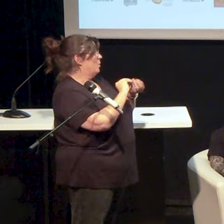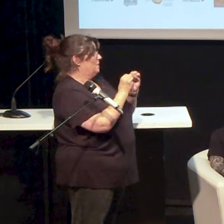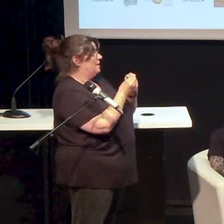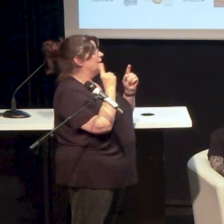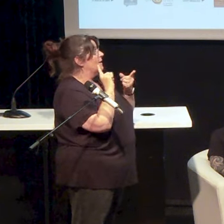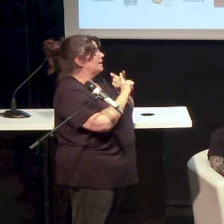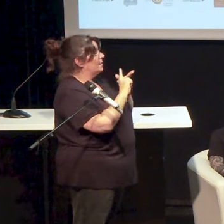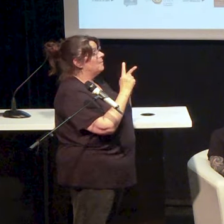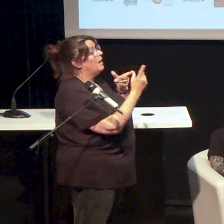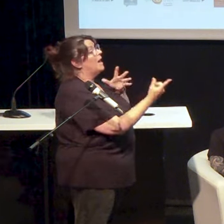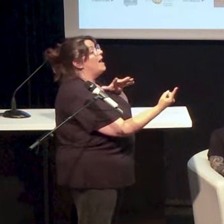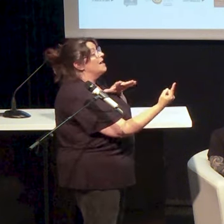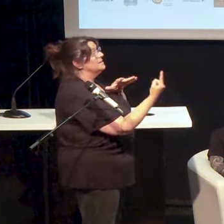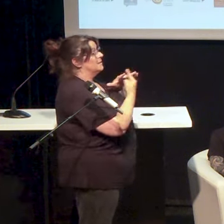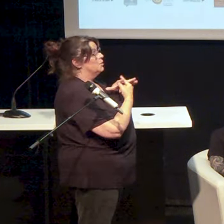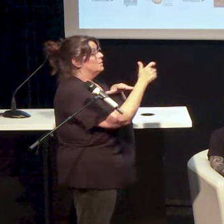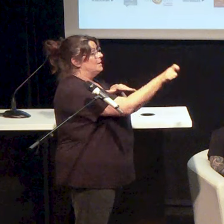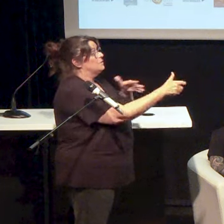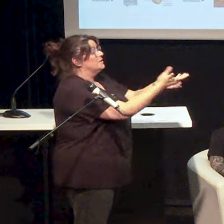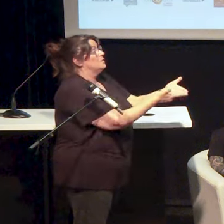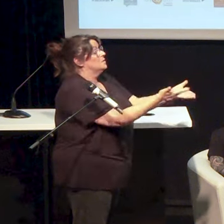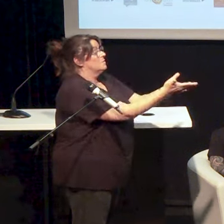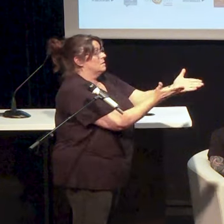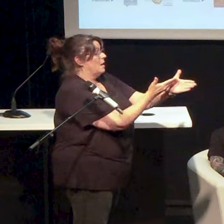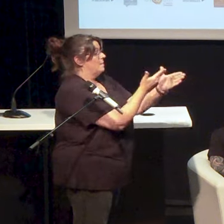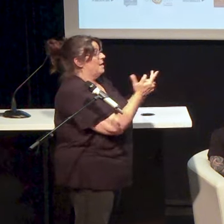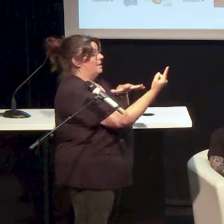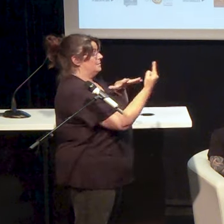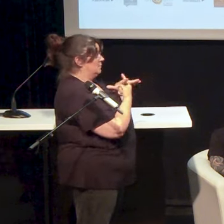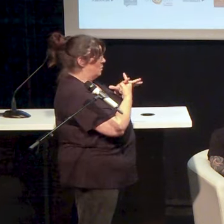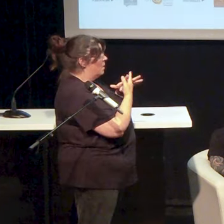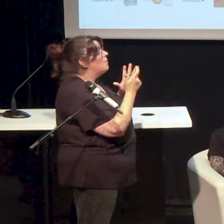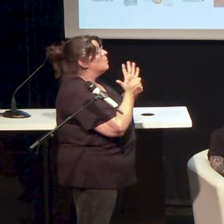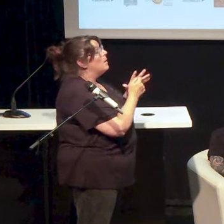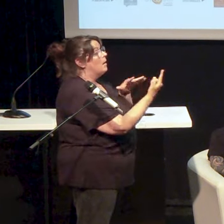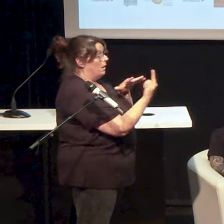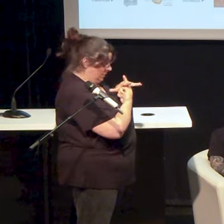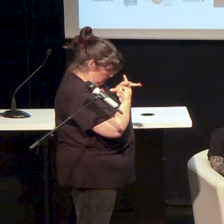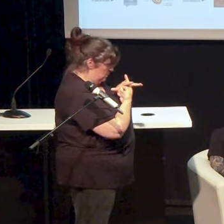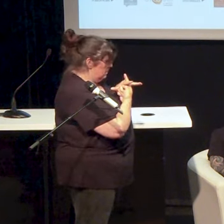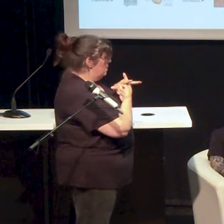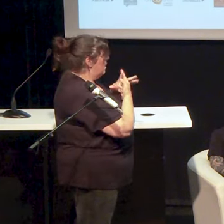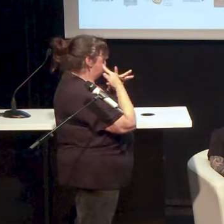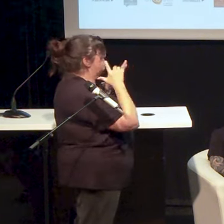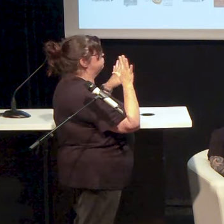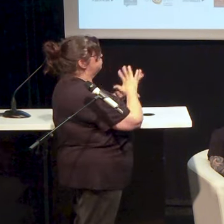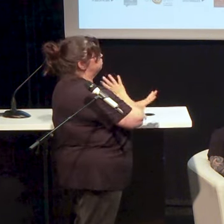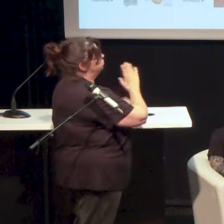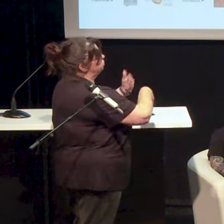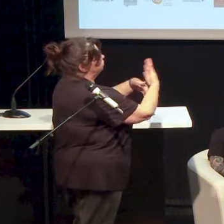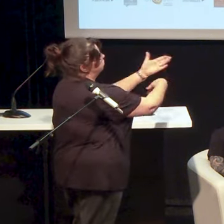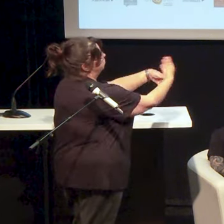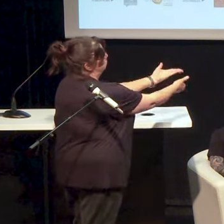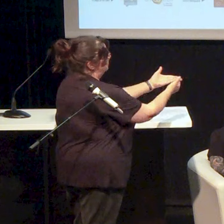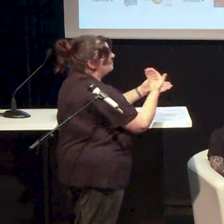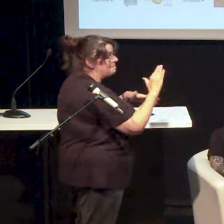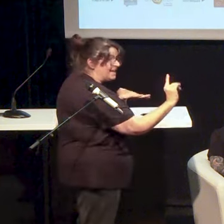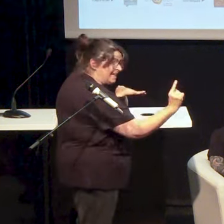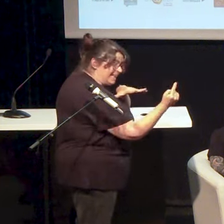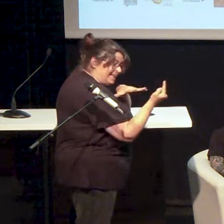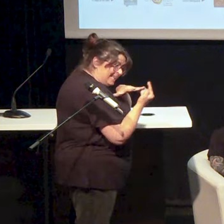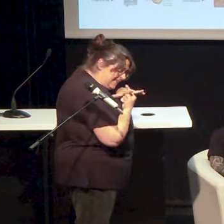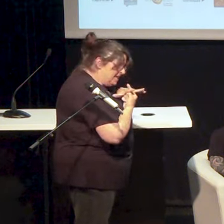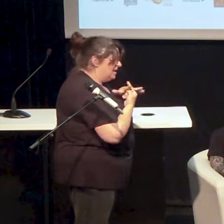handicap. Mais une fois que ces personnes-là sont intégrées, moi, je ne fais vraiment aucune différence. Voilà. Par contre, il y a des choses qu'il